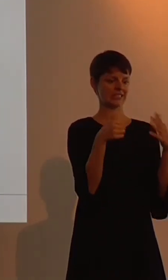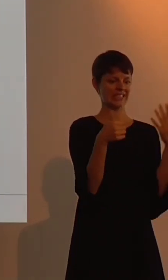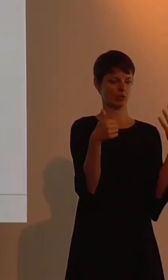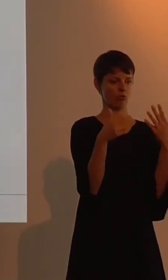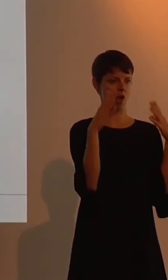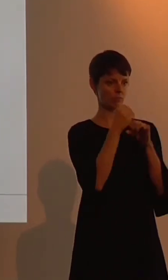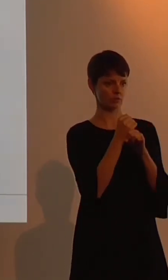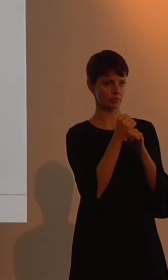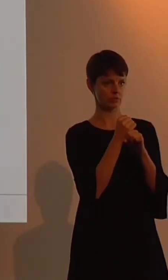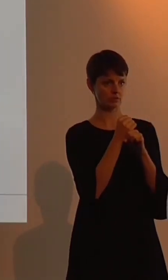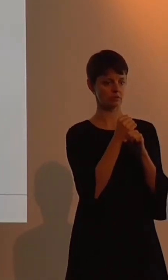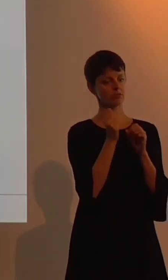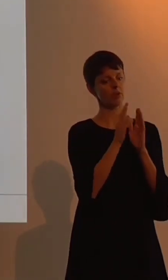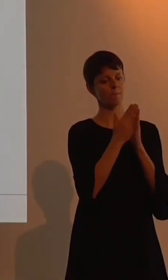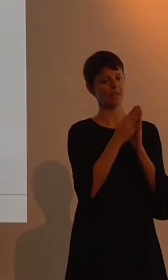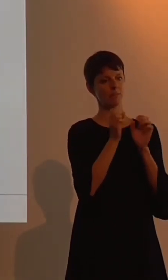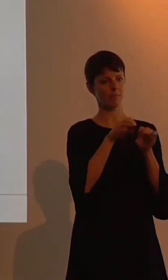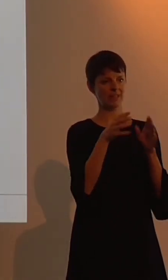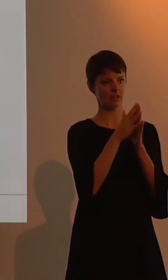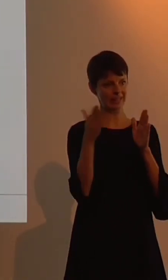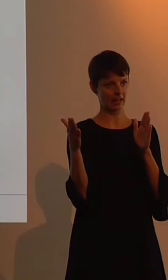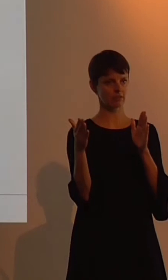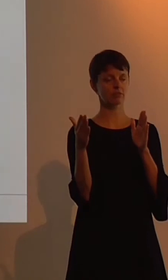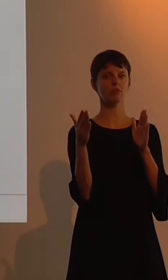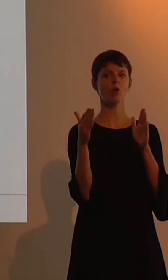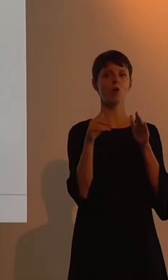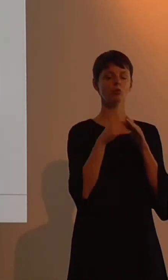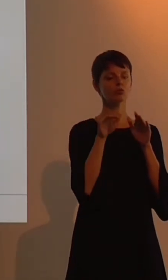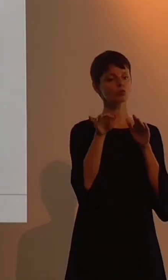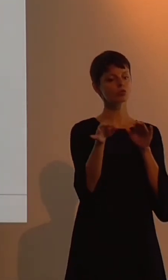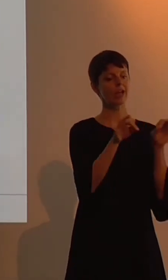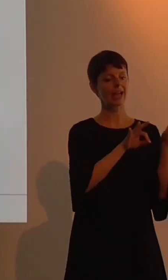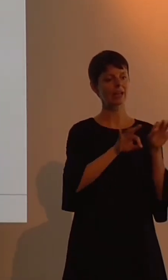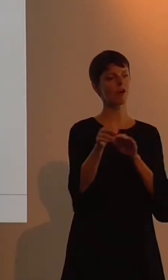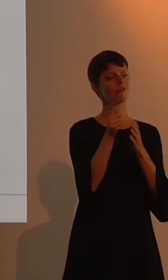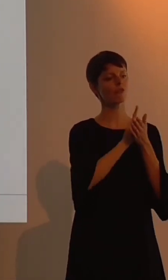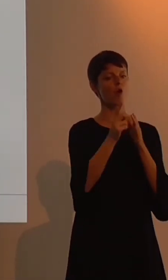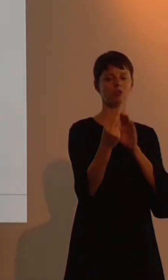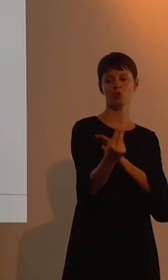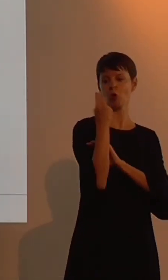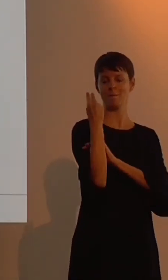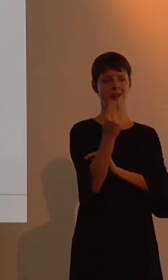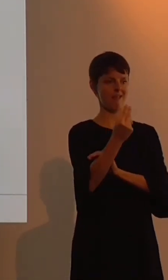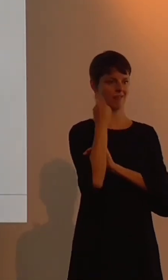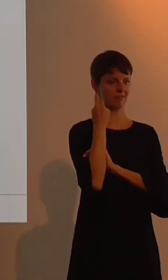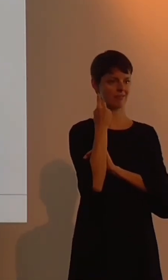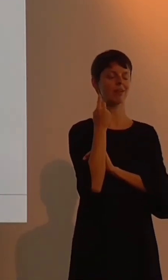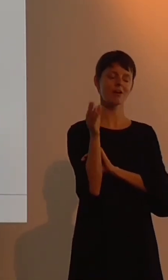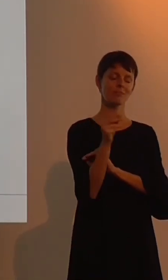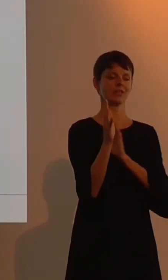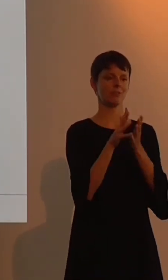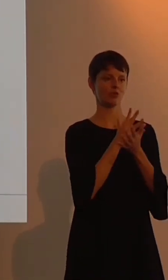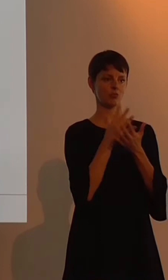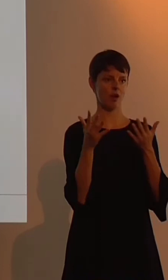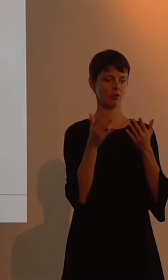mit Phoenix angeboten haben. Interessant fand ich, ich habe mir eben noch mal angeschaut, weil die Bärenstraße, das ist ja ein deutlicher